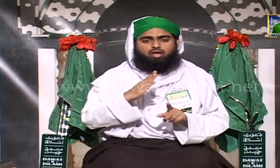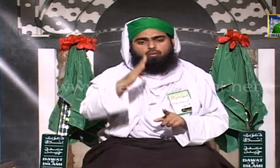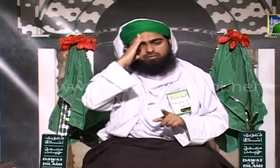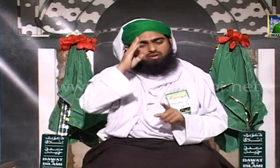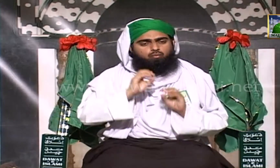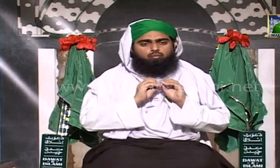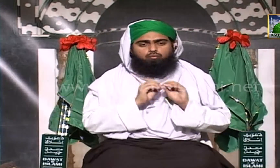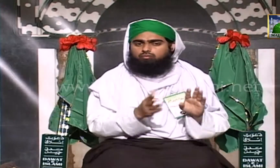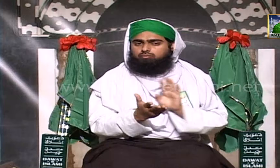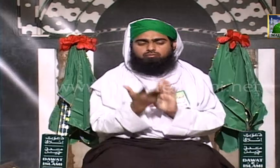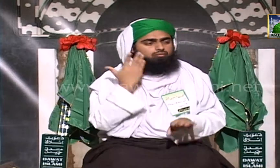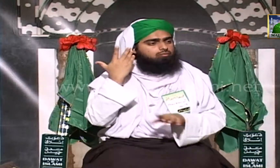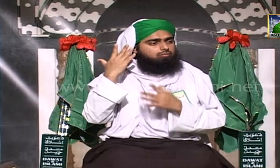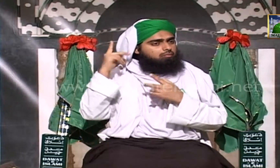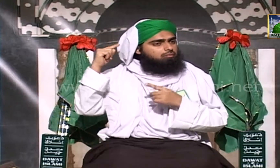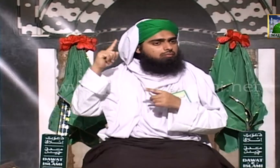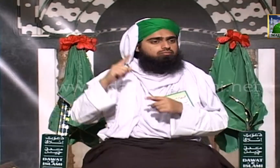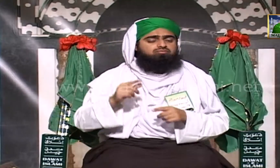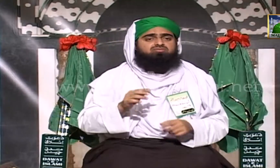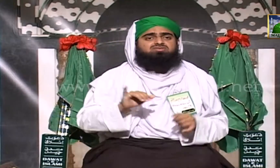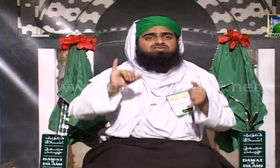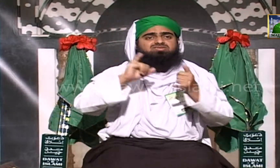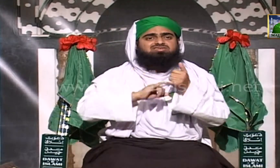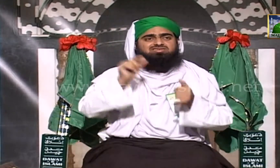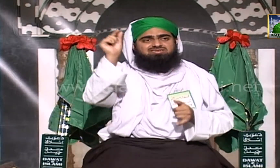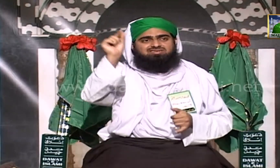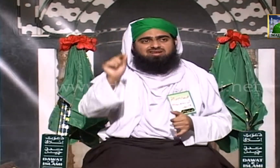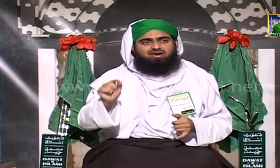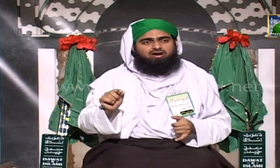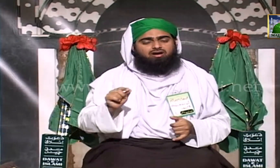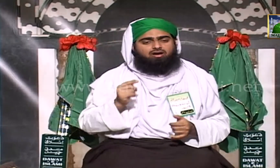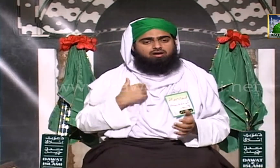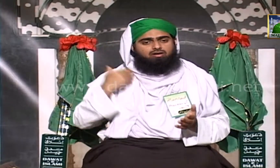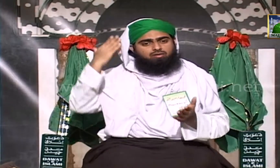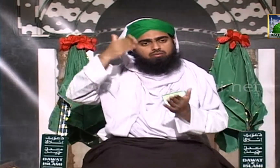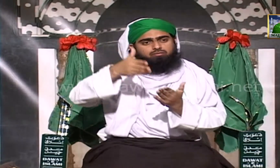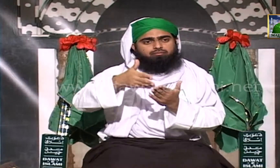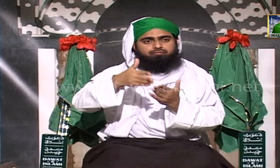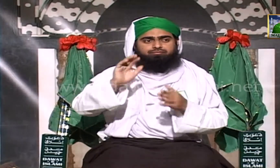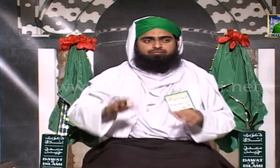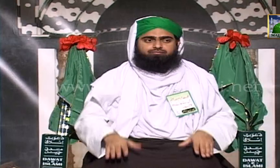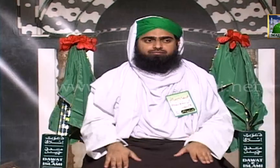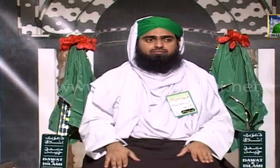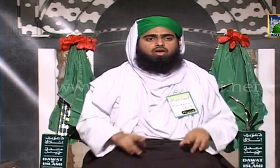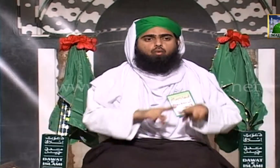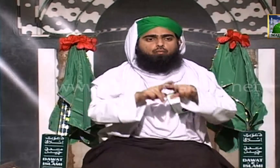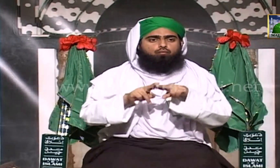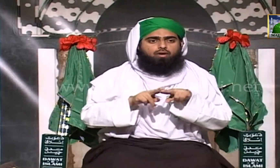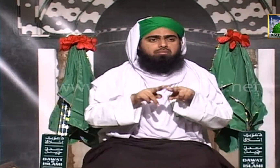بات کر رہا ہوں، میں کولمبو گیا تھا. ہمارے خاندان کے بہت افراد کولمبو سری لنکا میں رہتے ہیں. تو سری لنکا